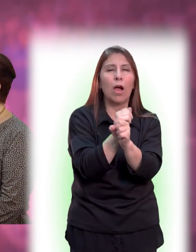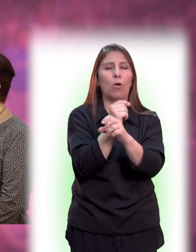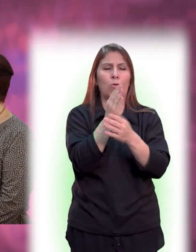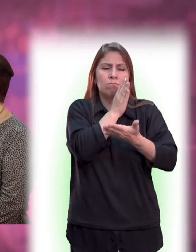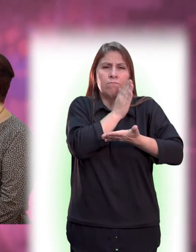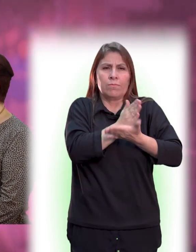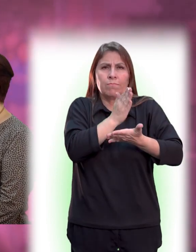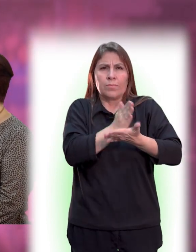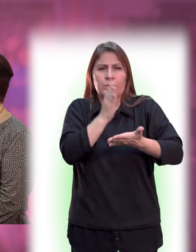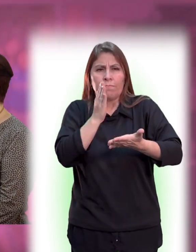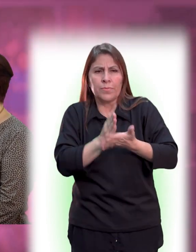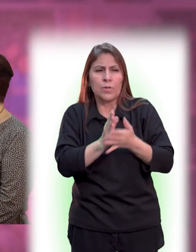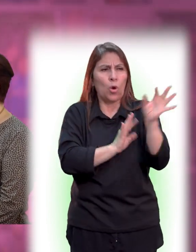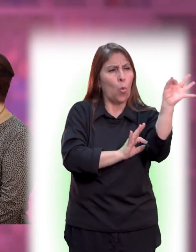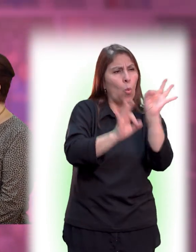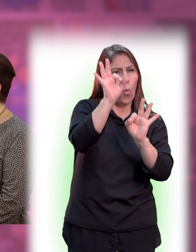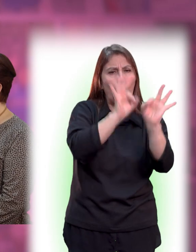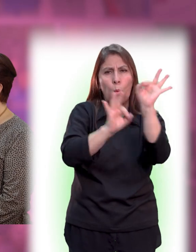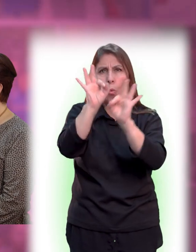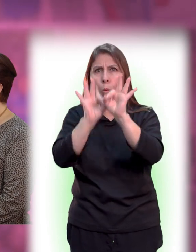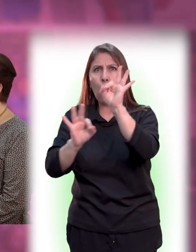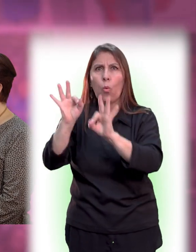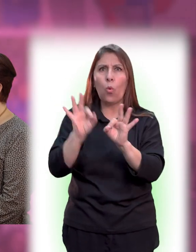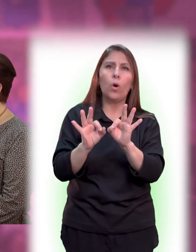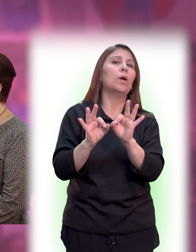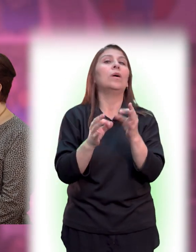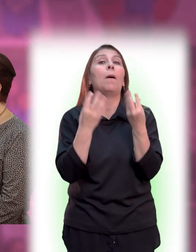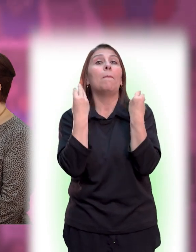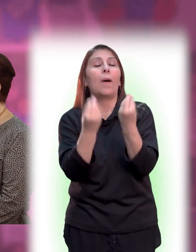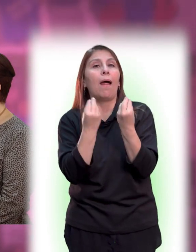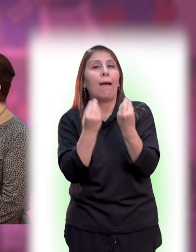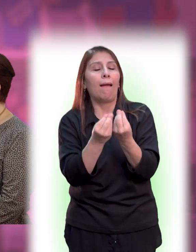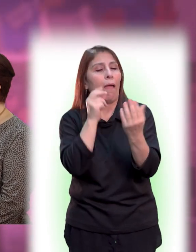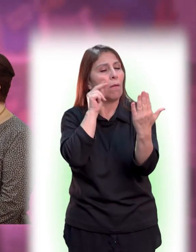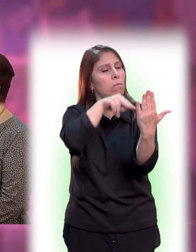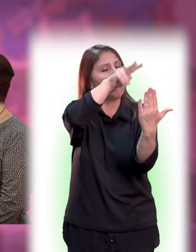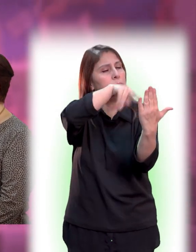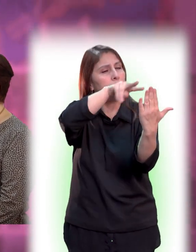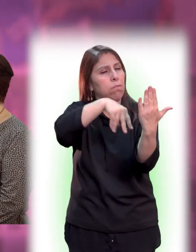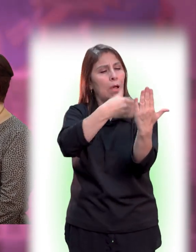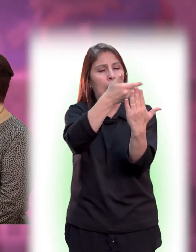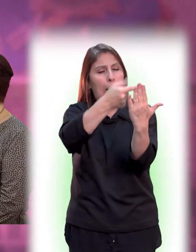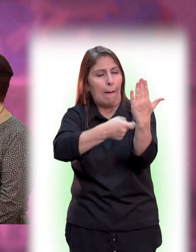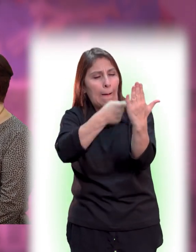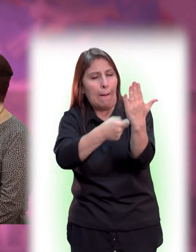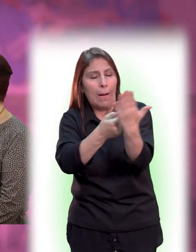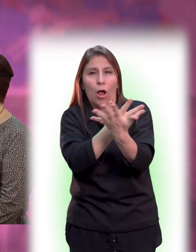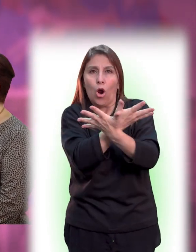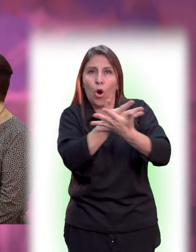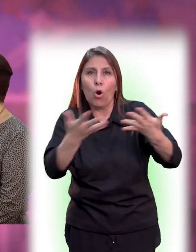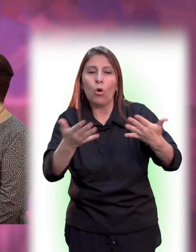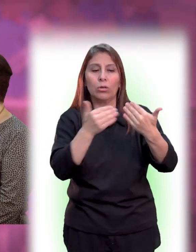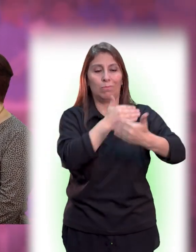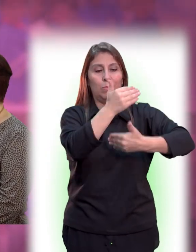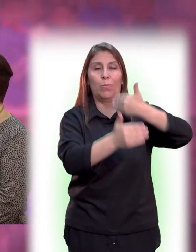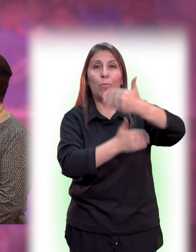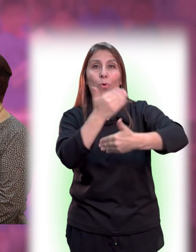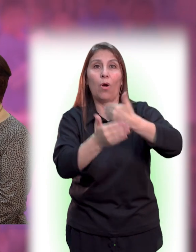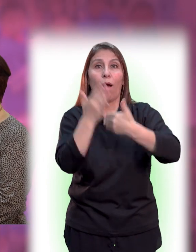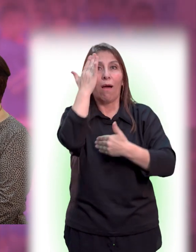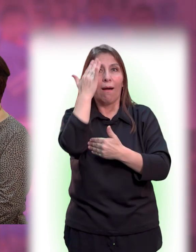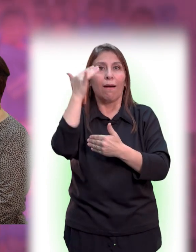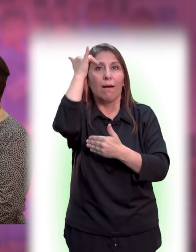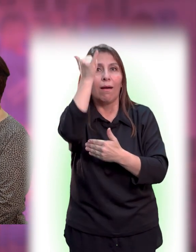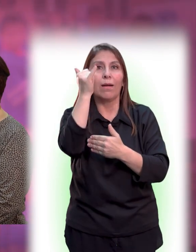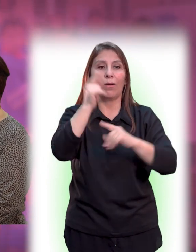riguroso, sistemático, de revisión de los procesos académicos y administrativos